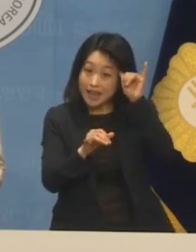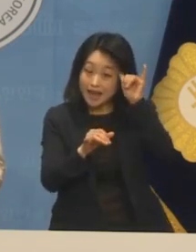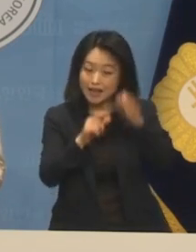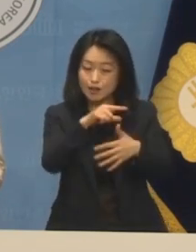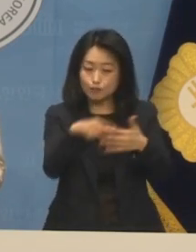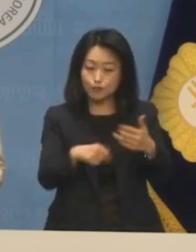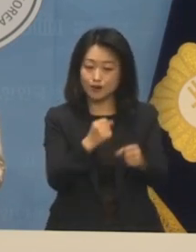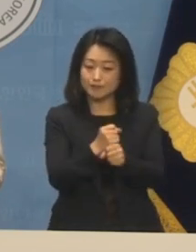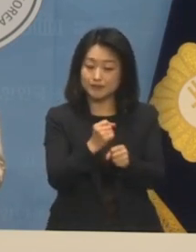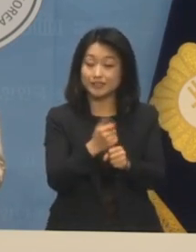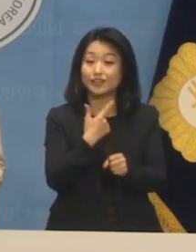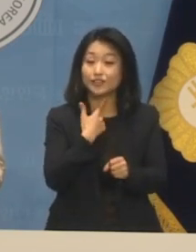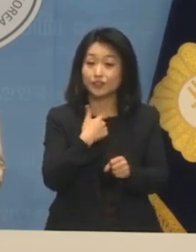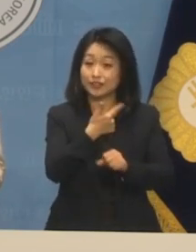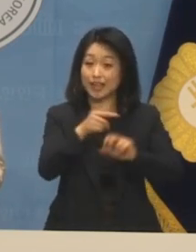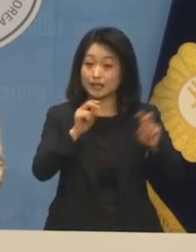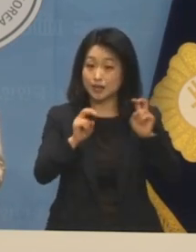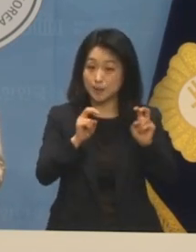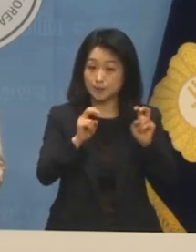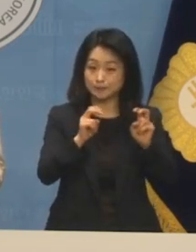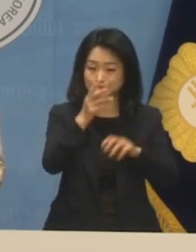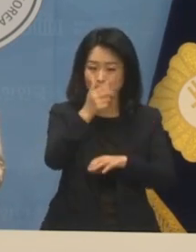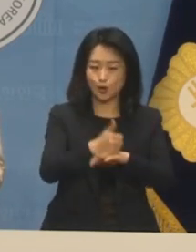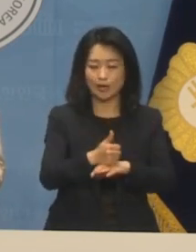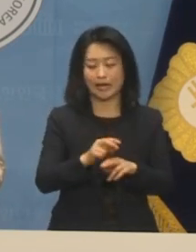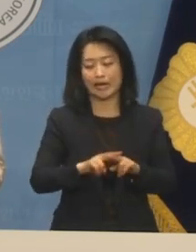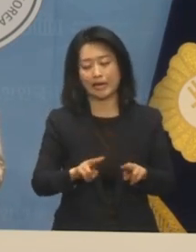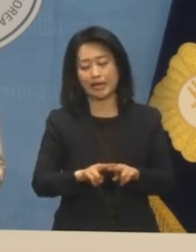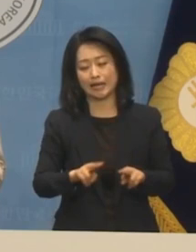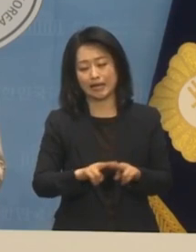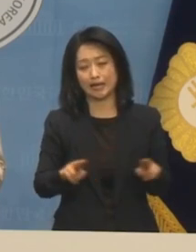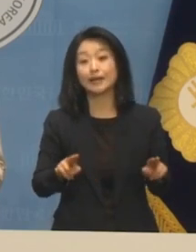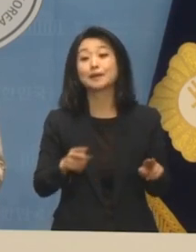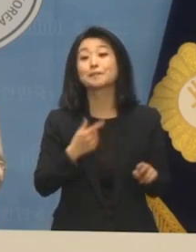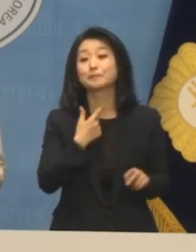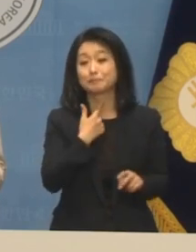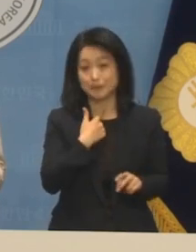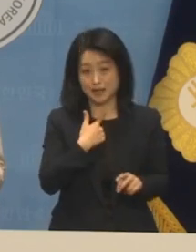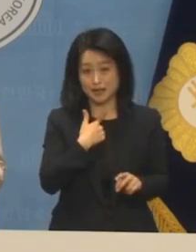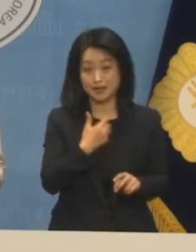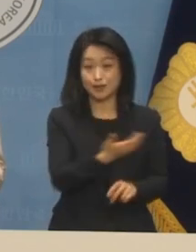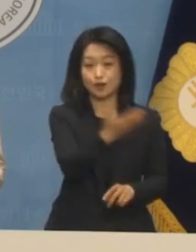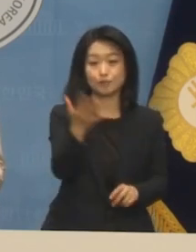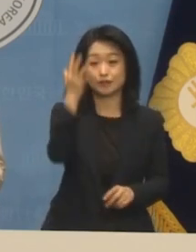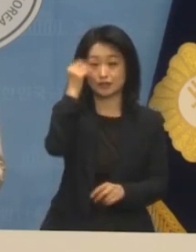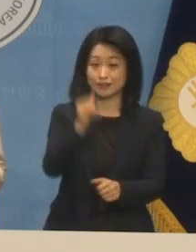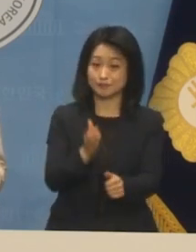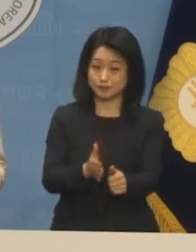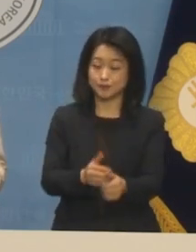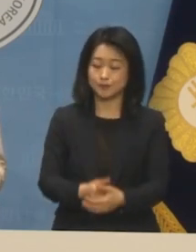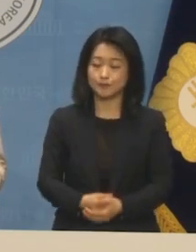개발했던 대기업들이 이를 결국 폐기했다는 점도 잊지 말아야 할 사안입니다.